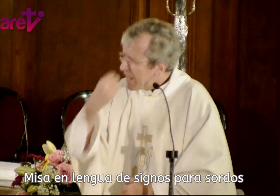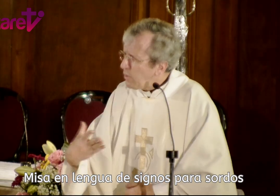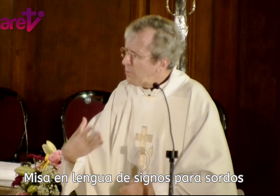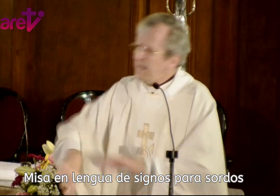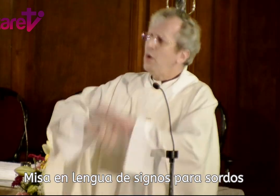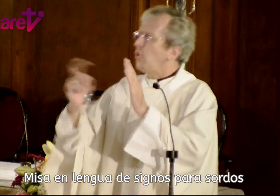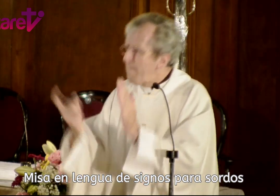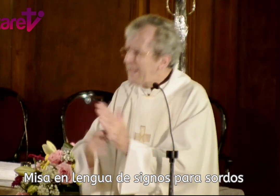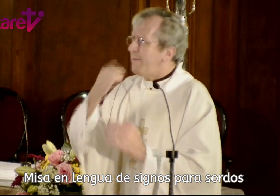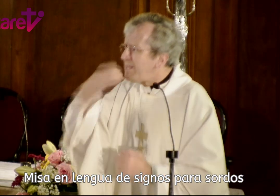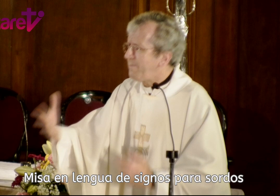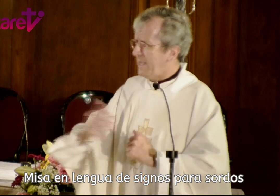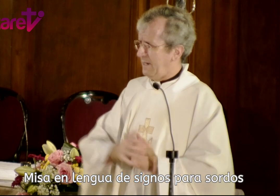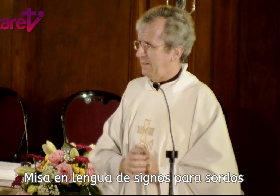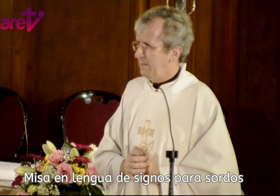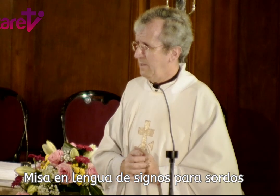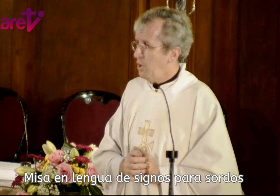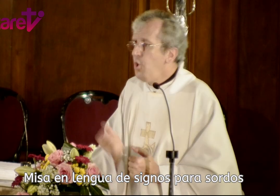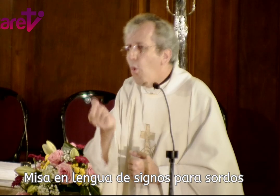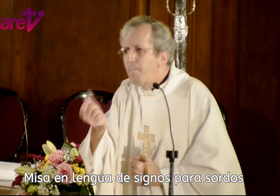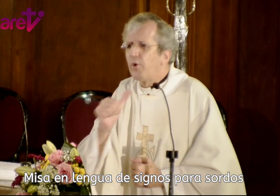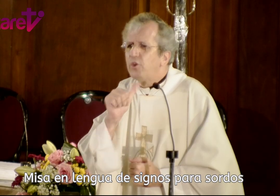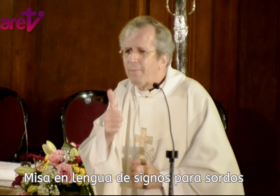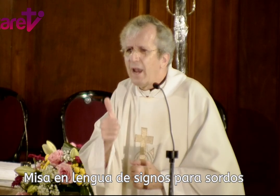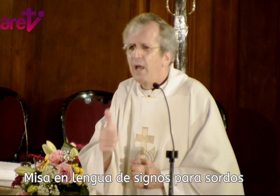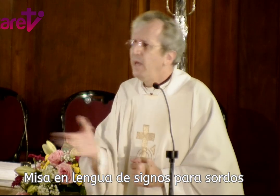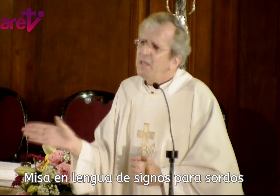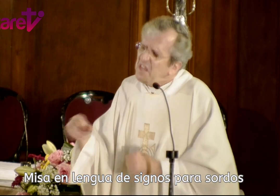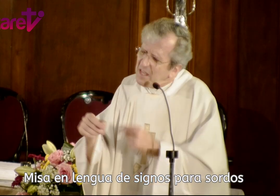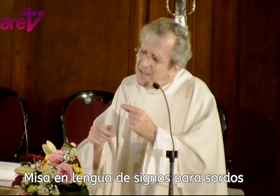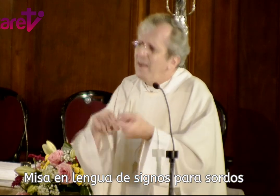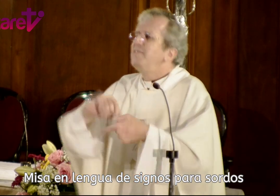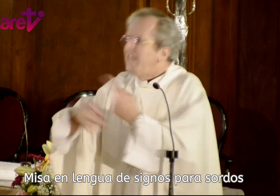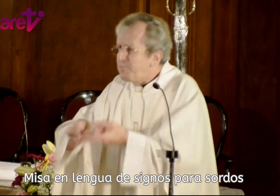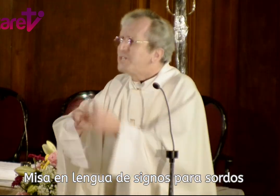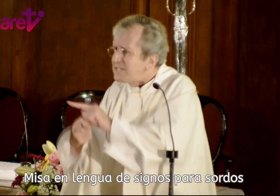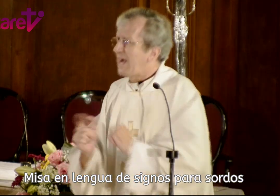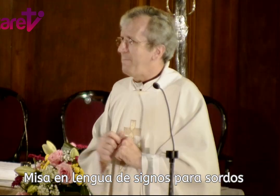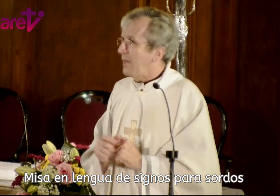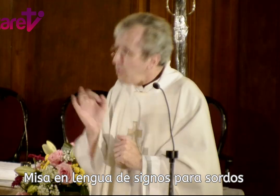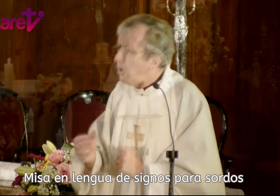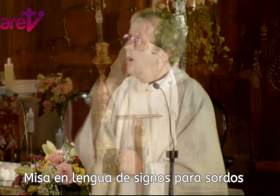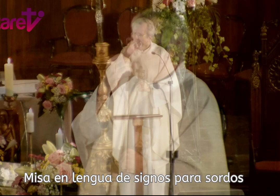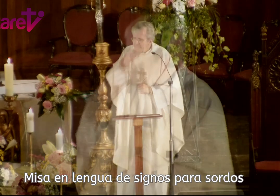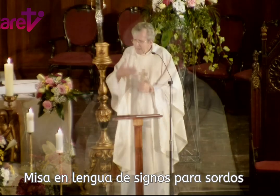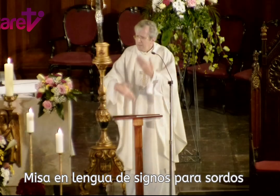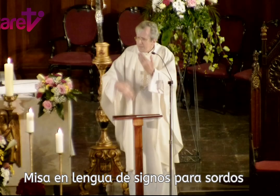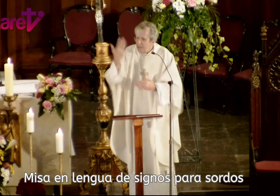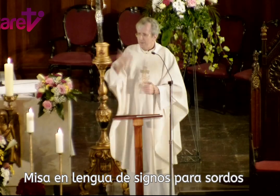actuado bien, completamente bien. No un poquito mal y después se ha cambiado. No, no, bien desde el